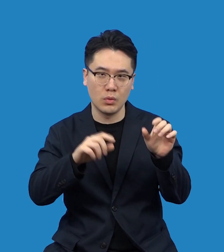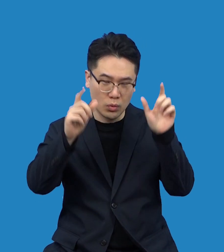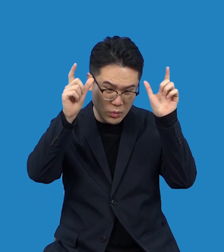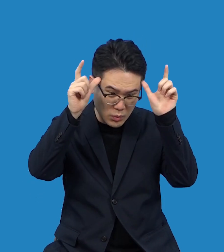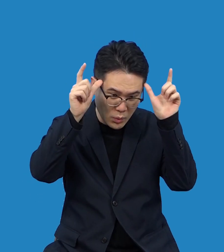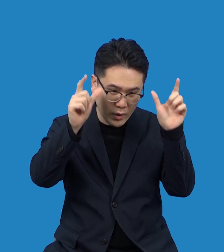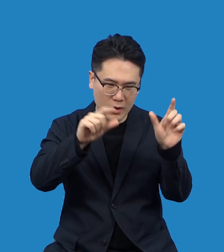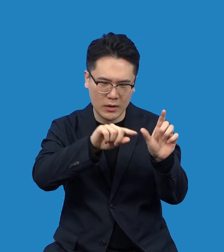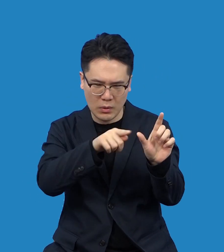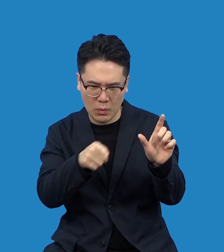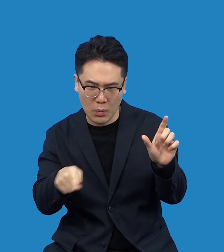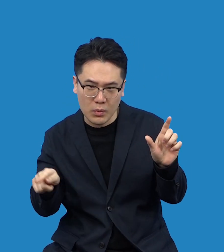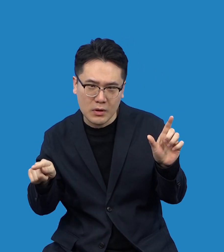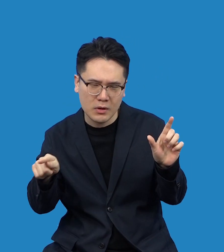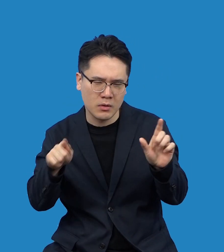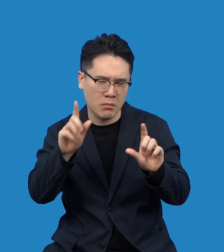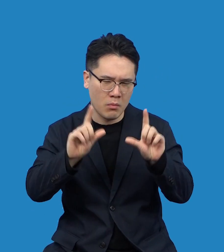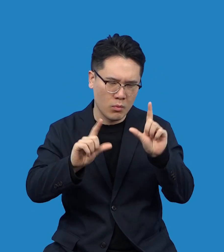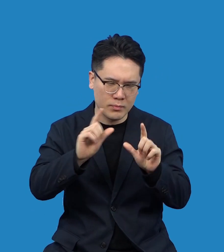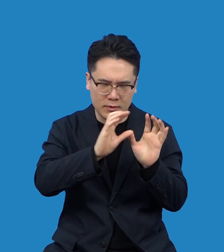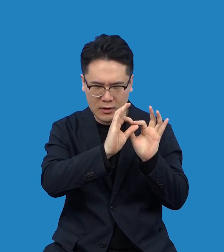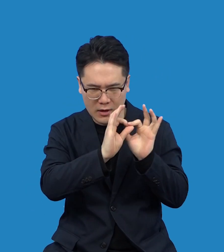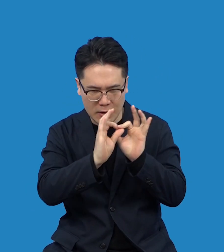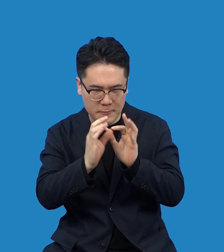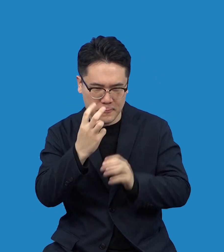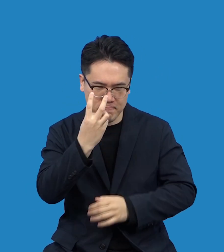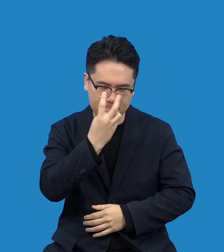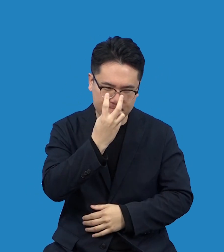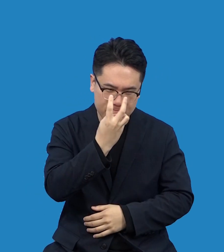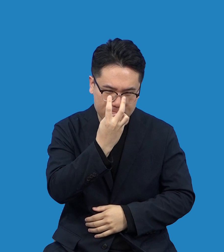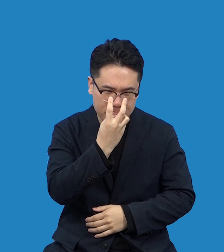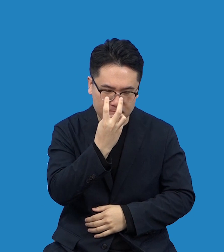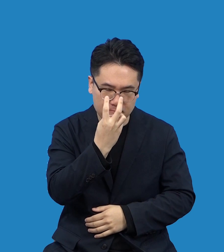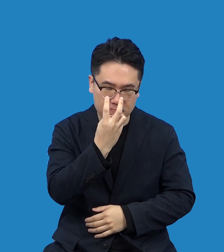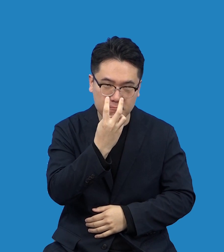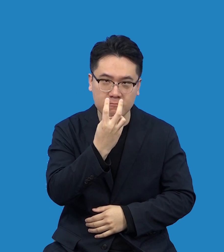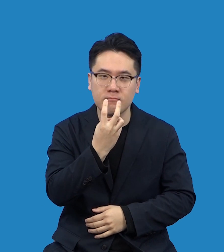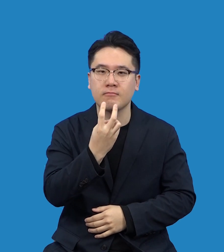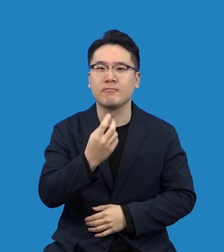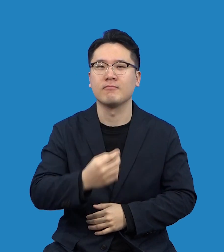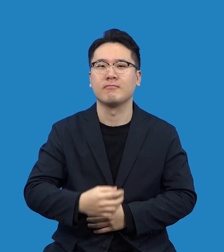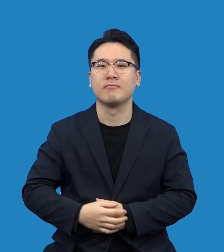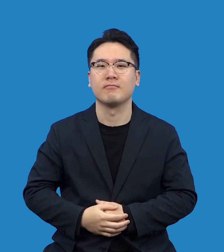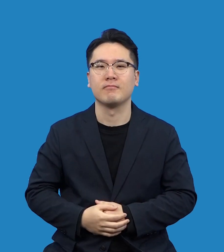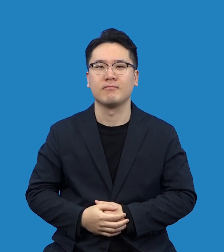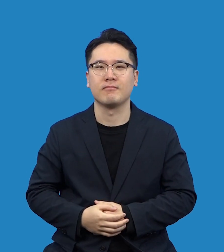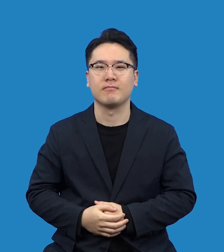쳐다보고 그러면서 소를 바라보았다고 합니다.